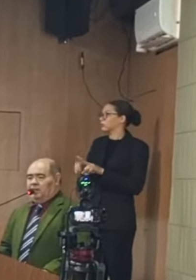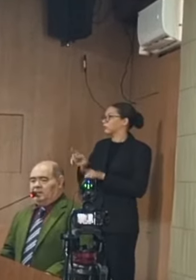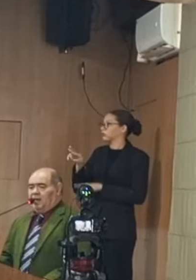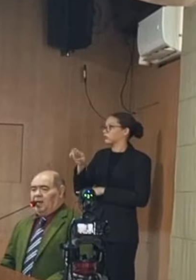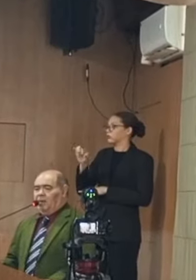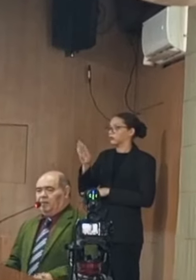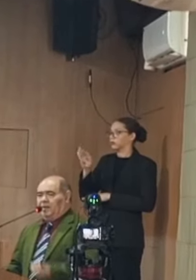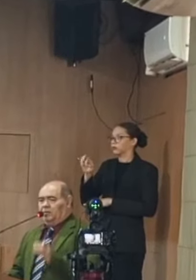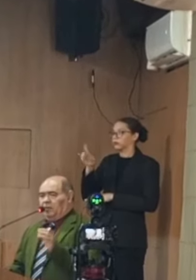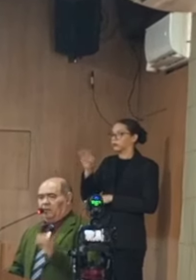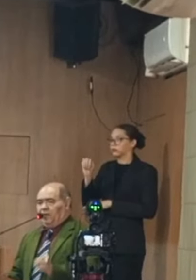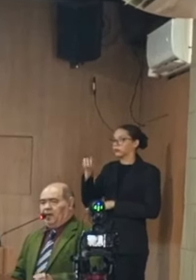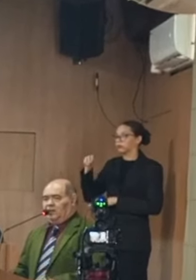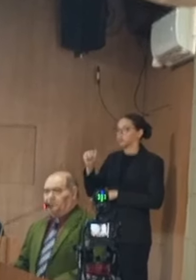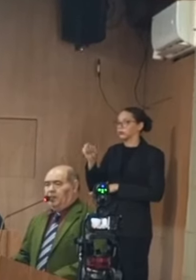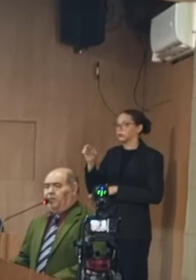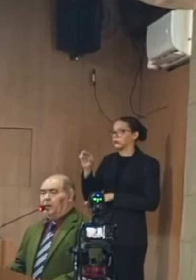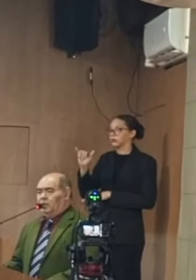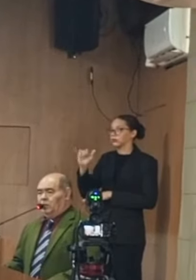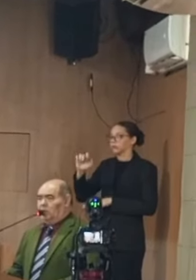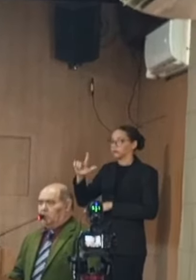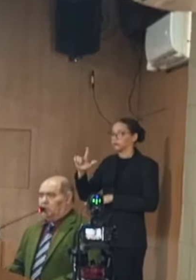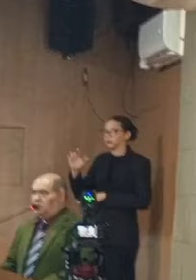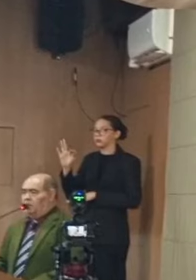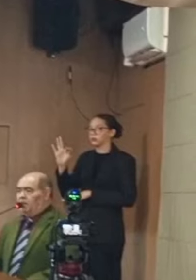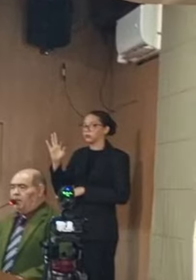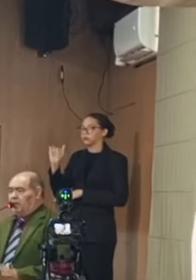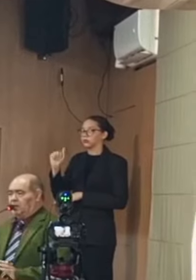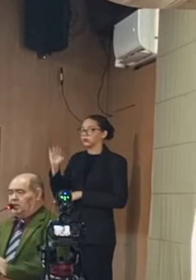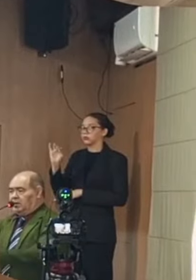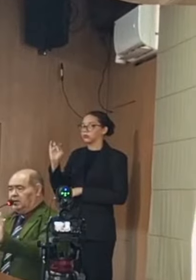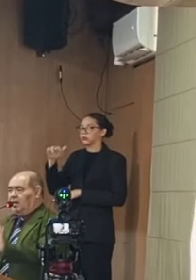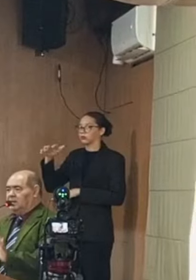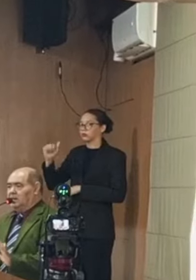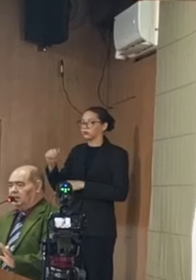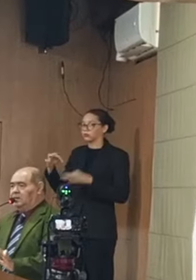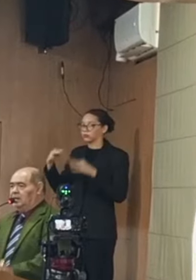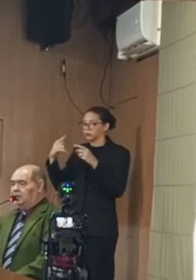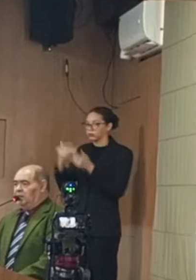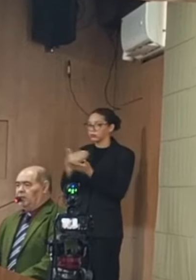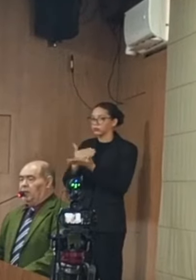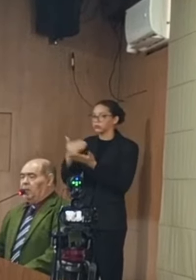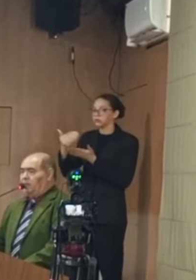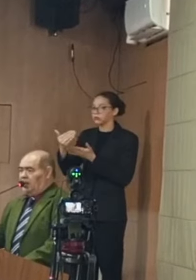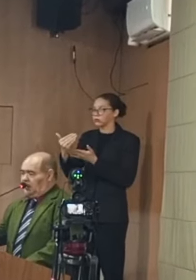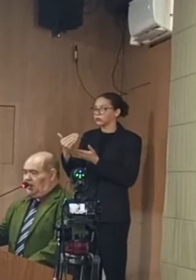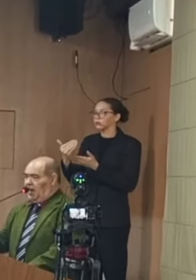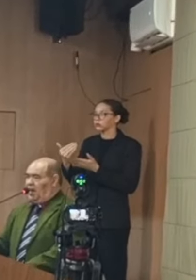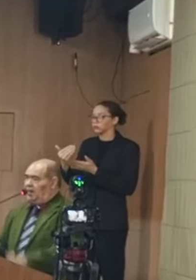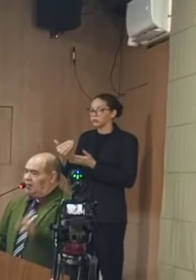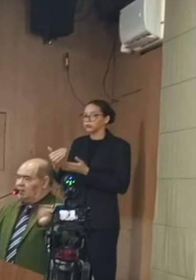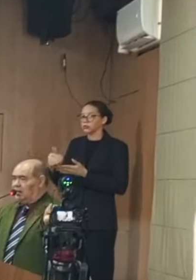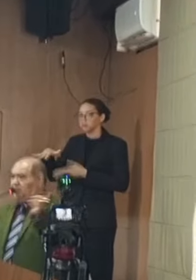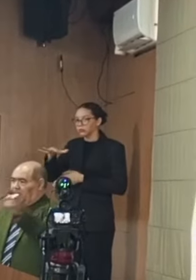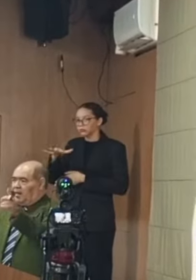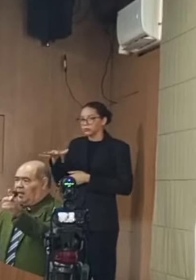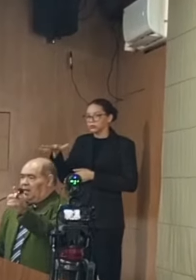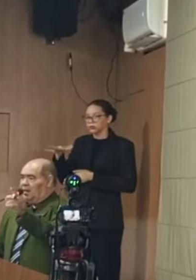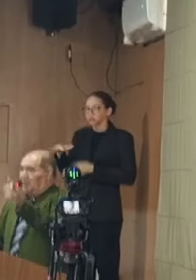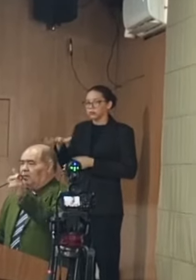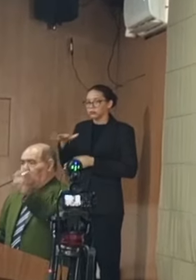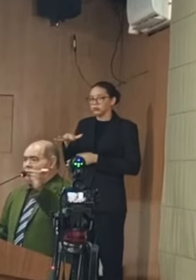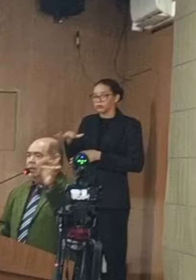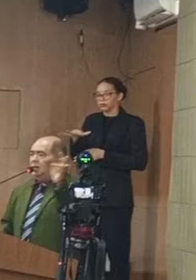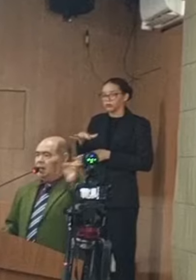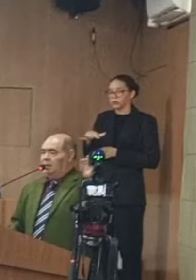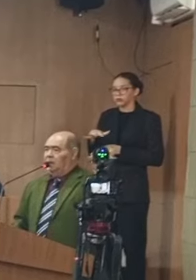vereador Marcial, vereadora Fátima, muito bom, todos, para a gente dar essa iniciativa. Que aquela área que está na paralela